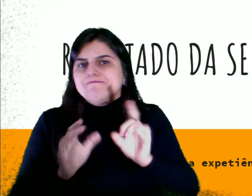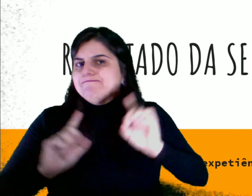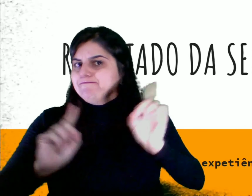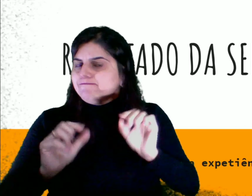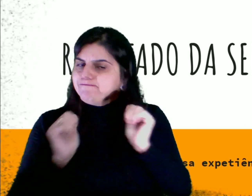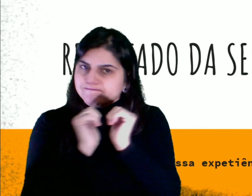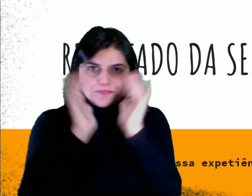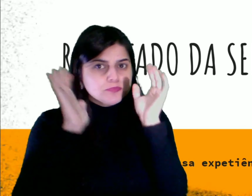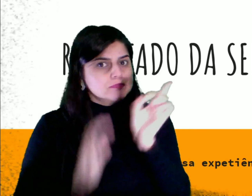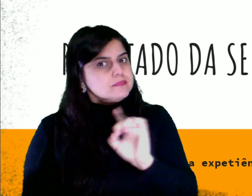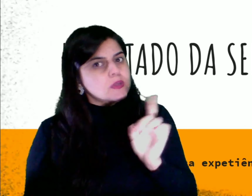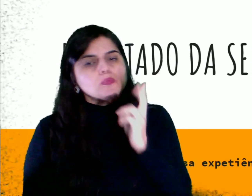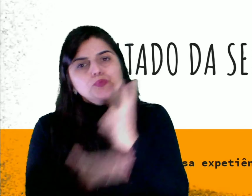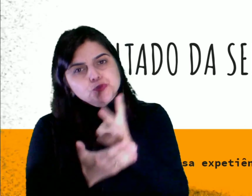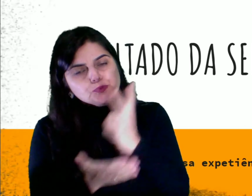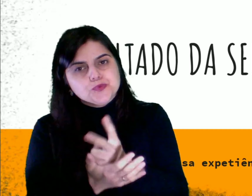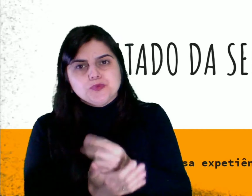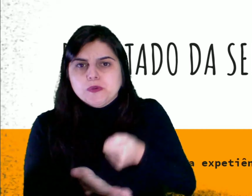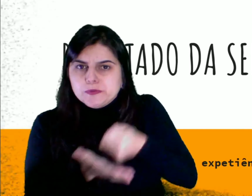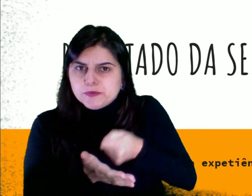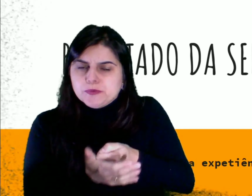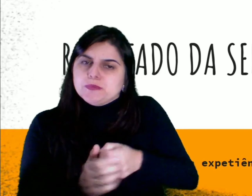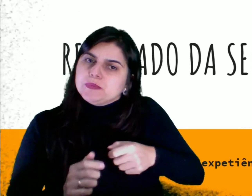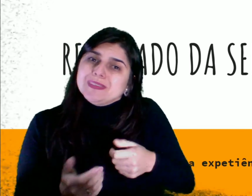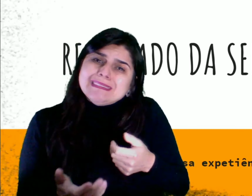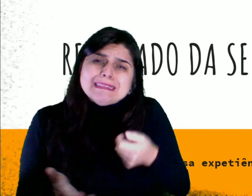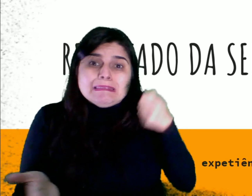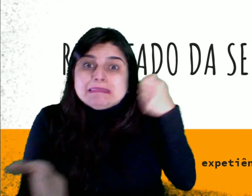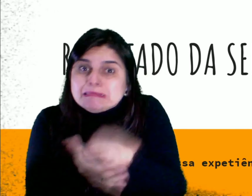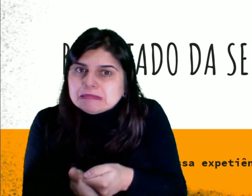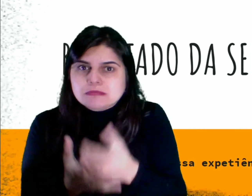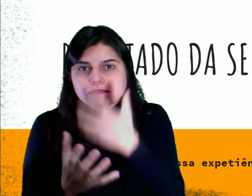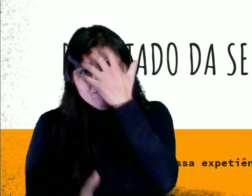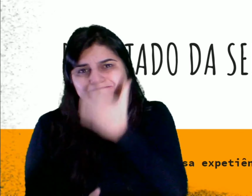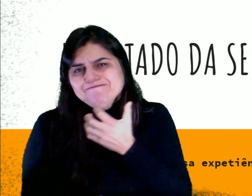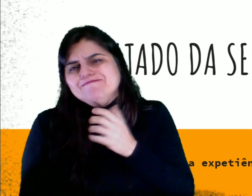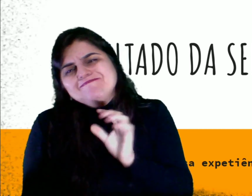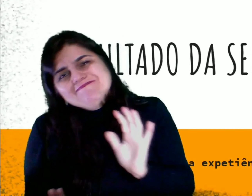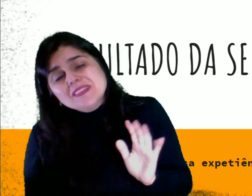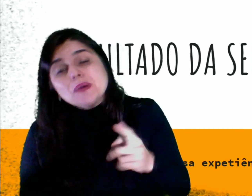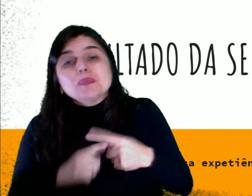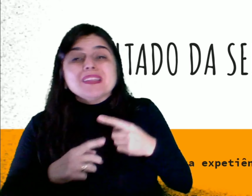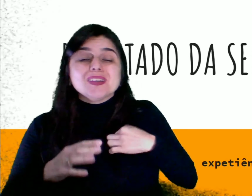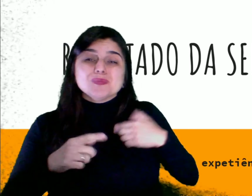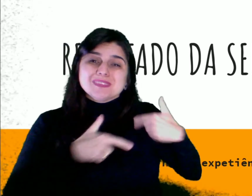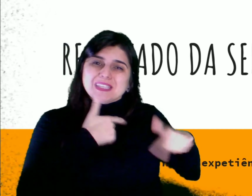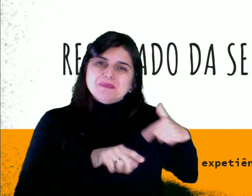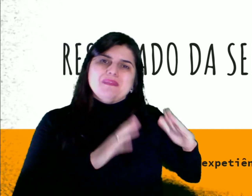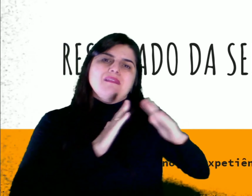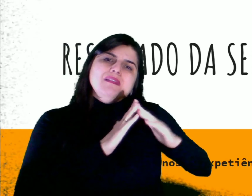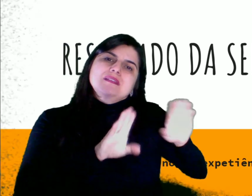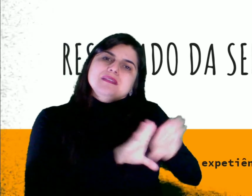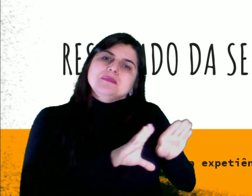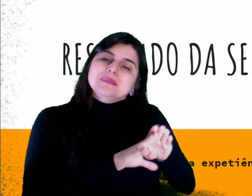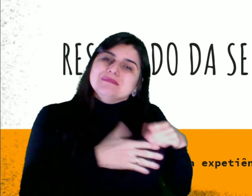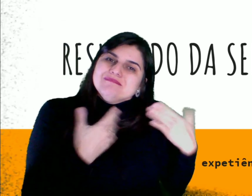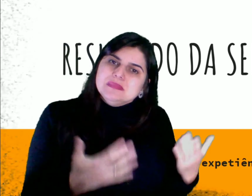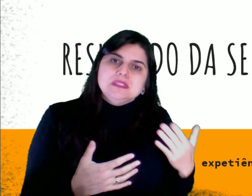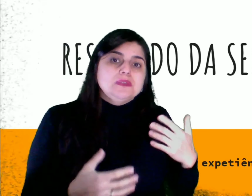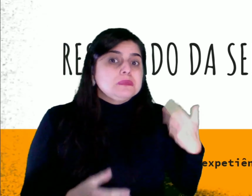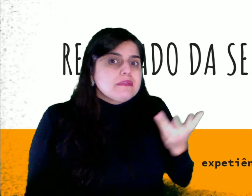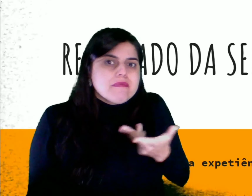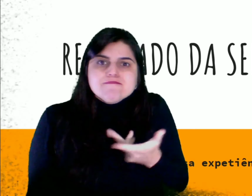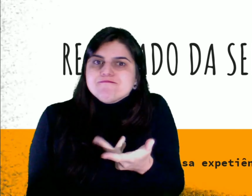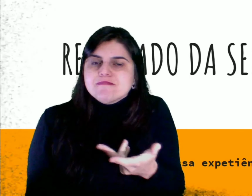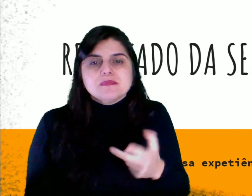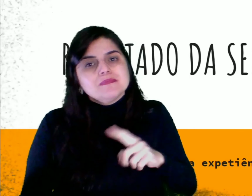foram feitos, né? E que a gente foi motivando ele para que ele não desistisse, que ele continuasse, porque realmente foi um pouco pesado,